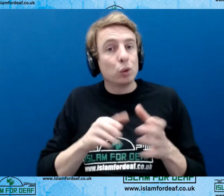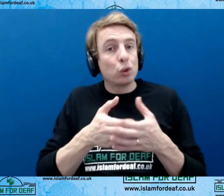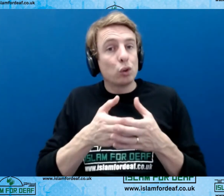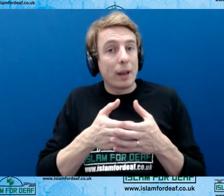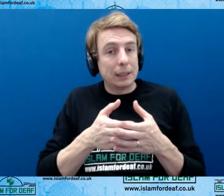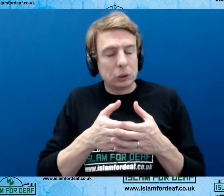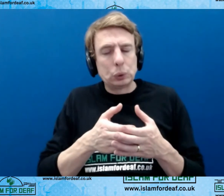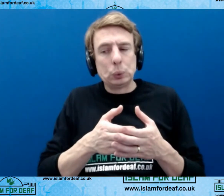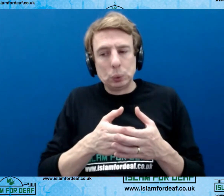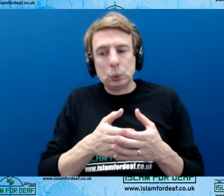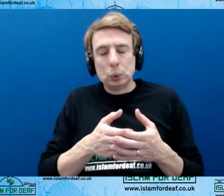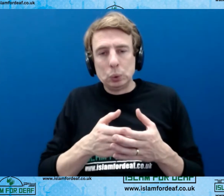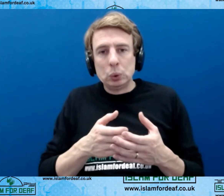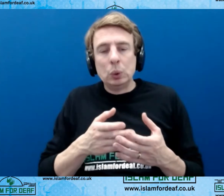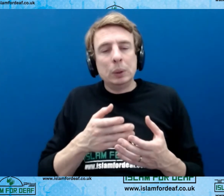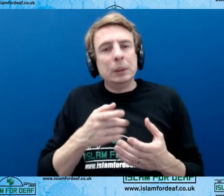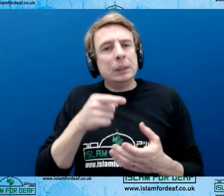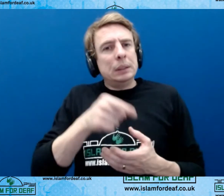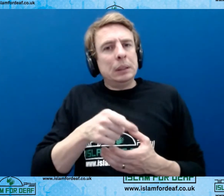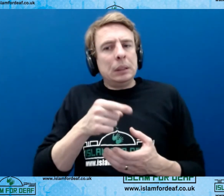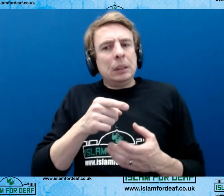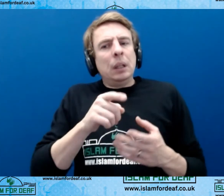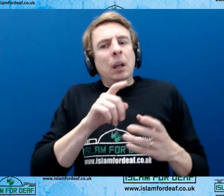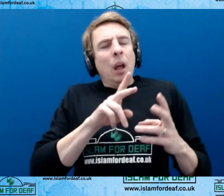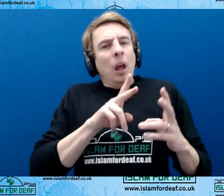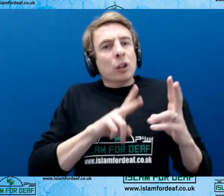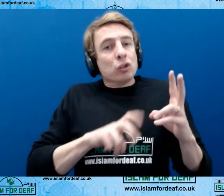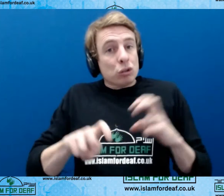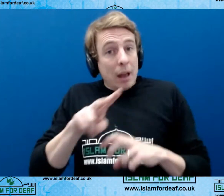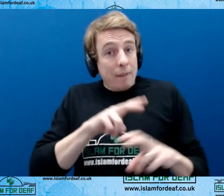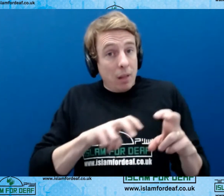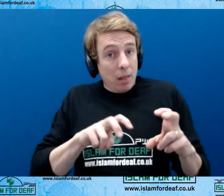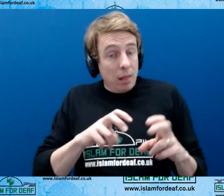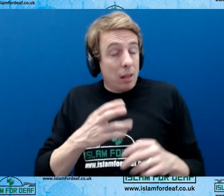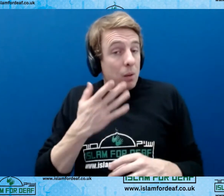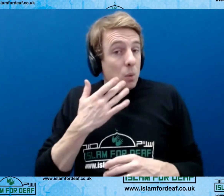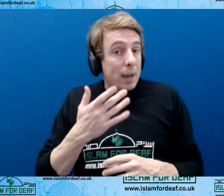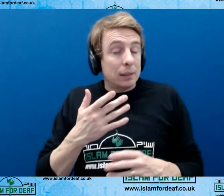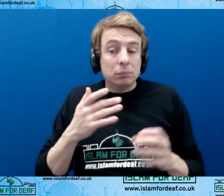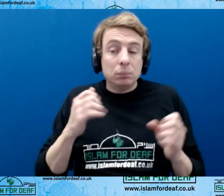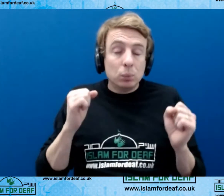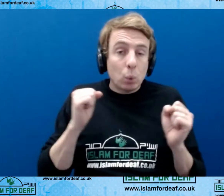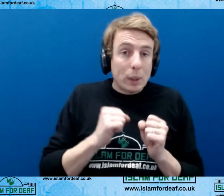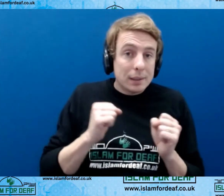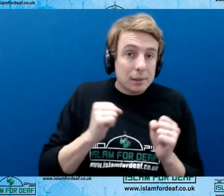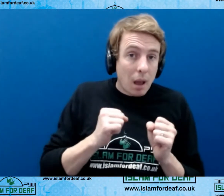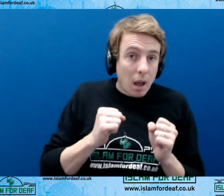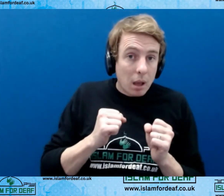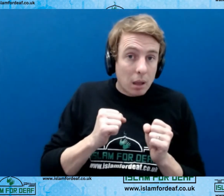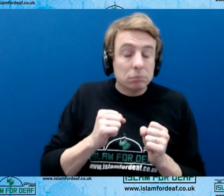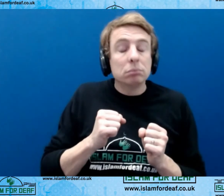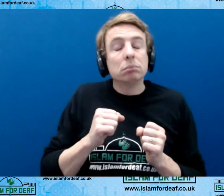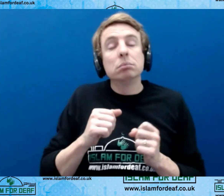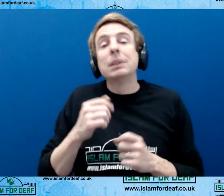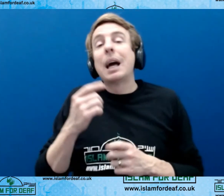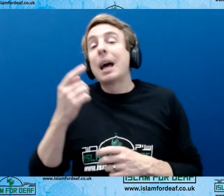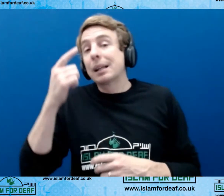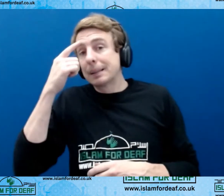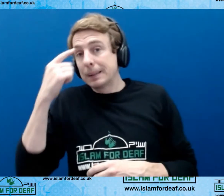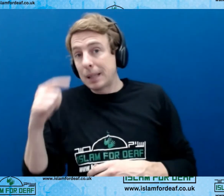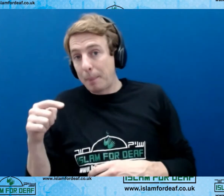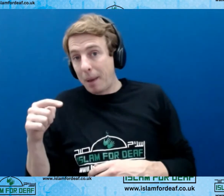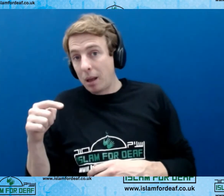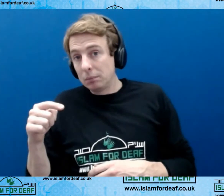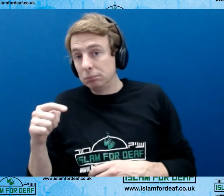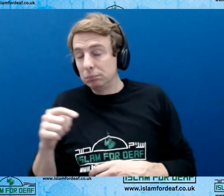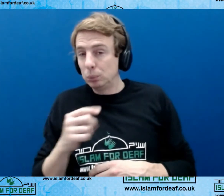They would travel in the winter and in the summer. أنعم الله عليهم بتلك الرحلتين.